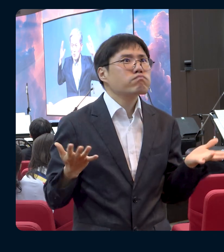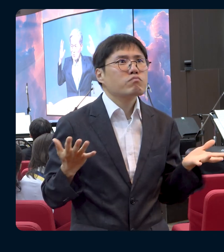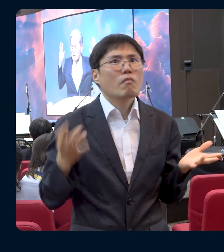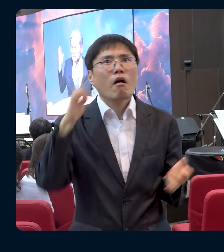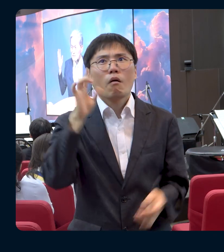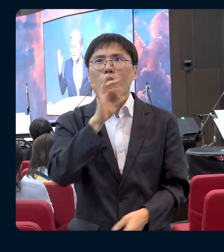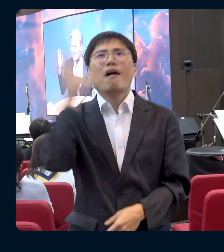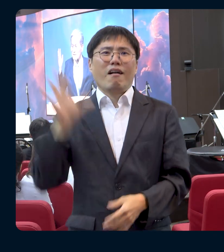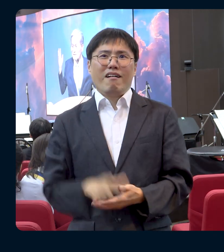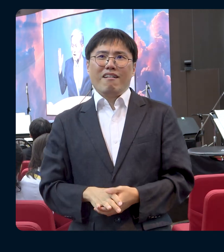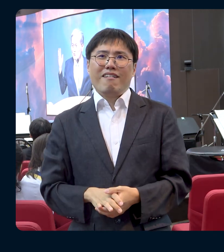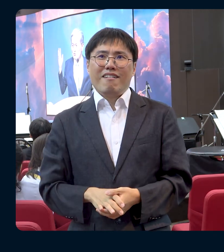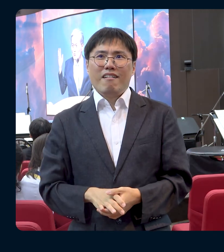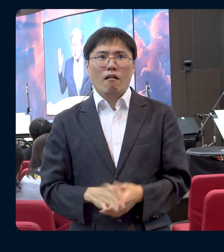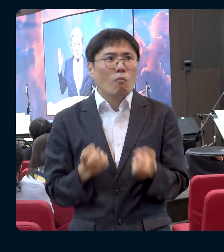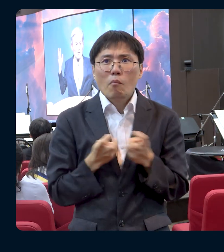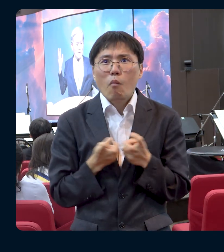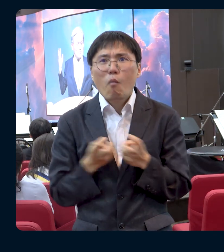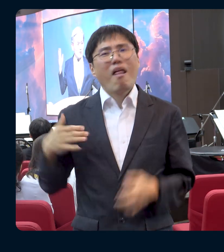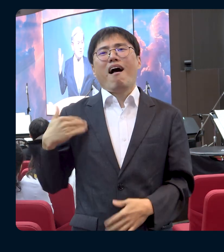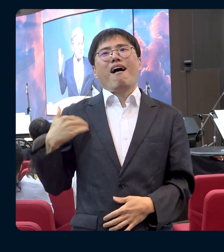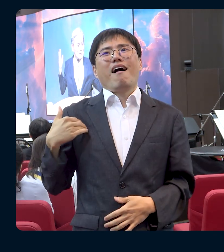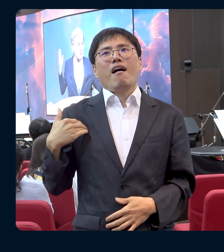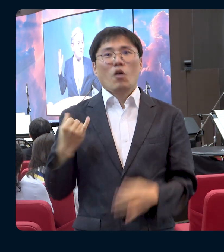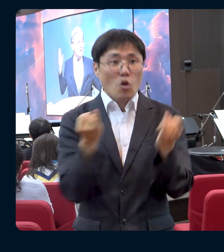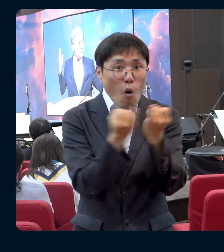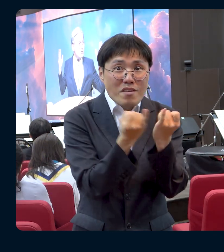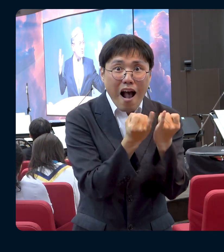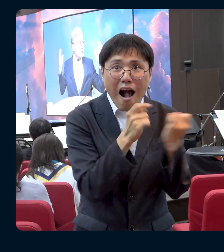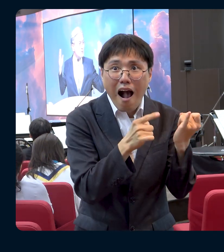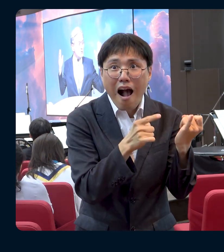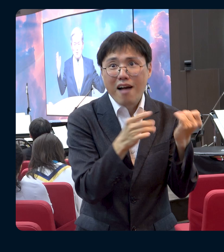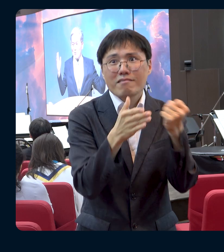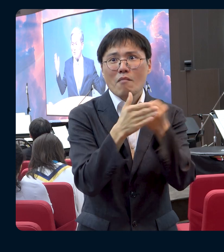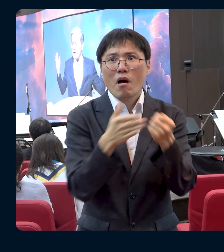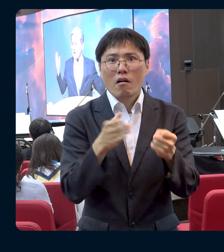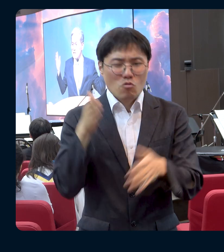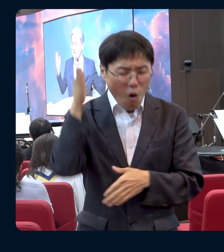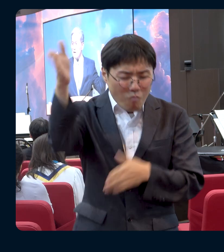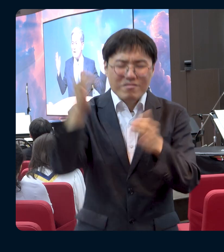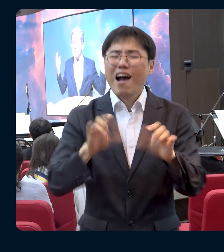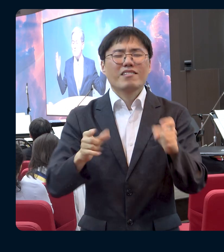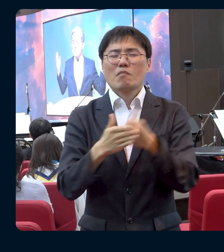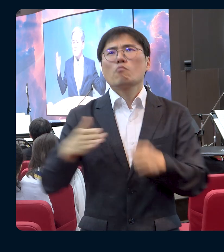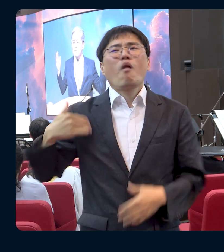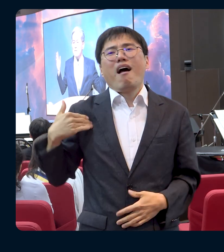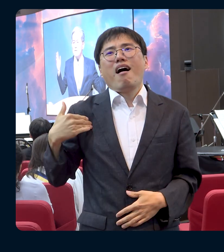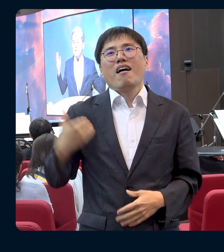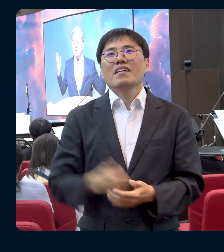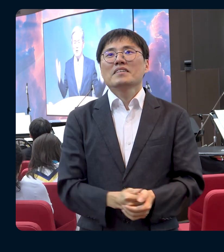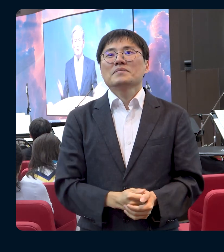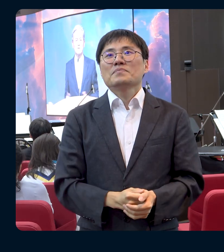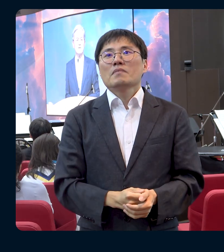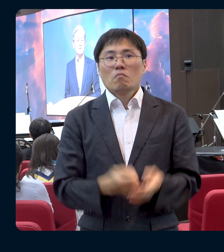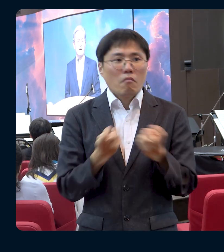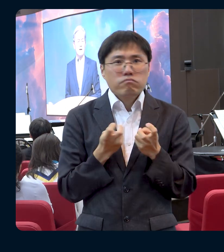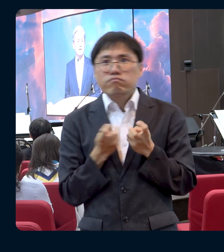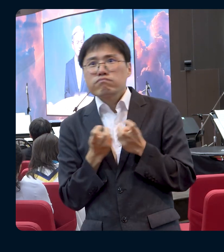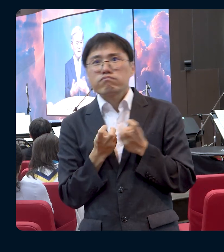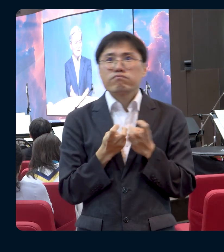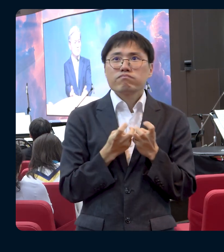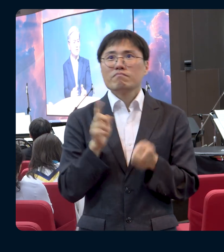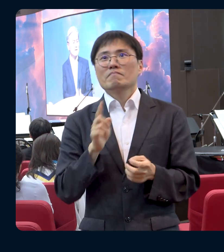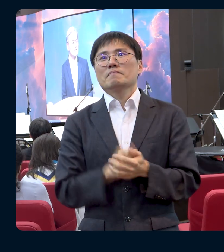아무 생각이 없었다는 거예요. 할 줄을 모르는 거예요. 여자분들이고 또 그런 전문가가 아니니까. 그러니까 어떻게